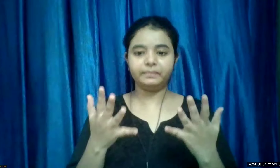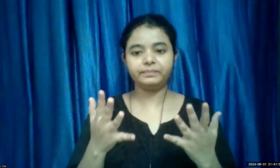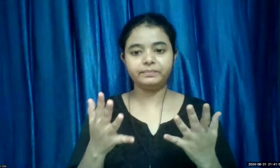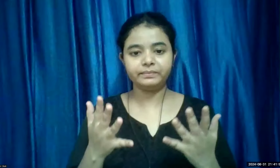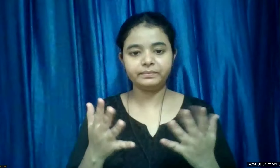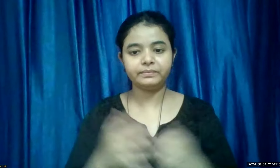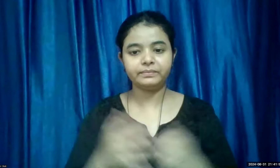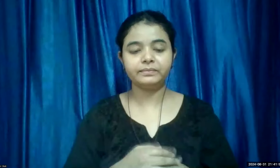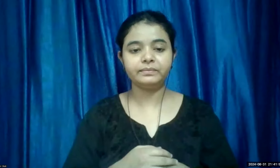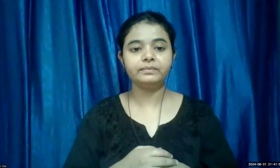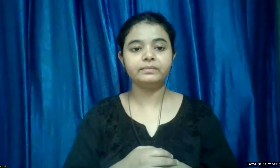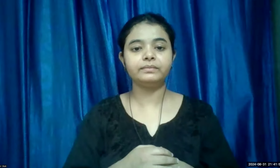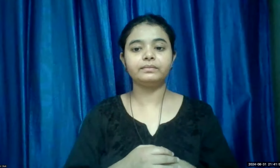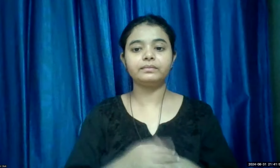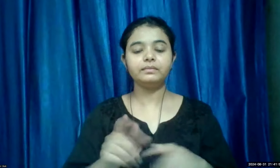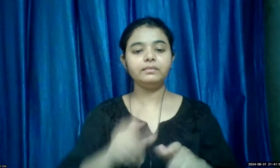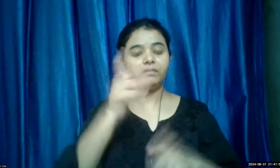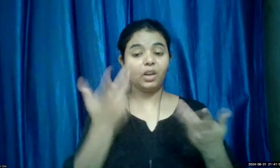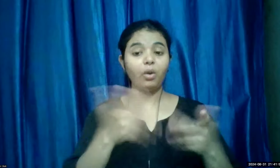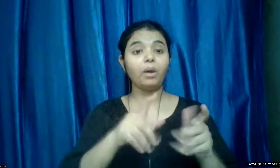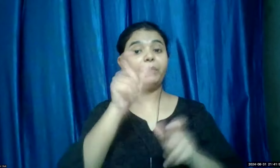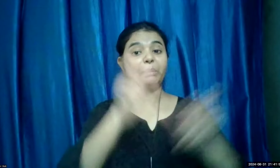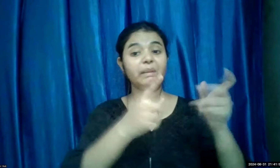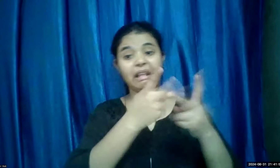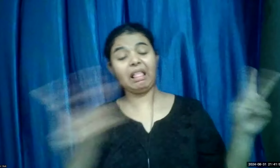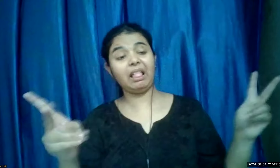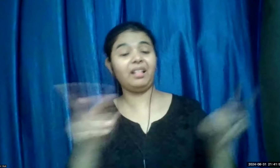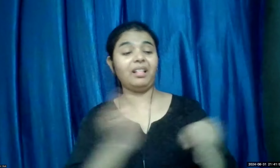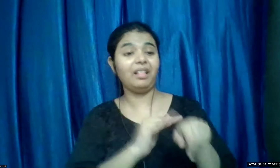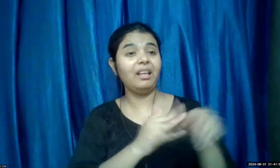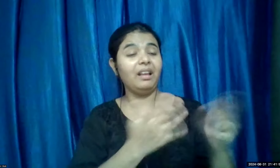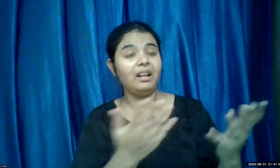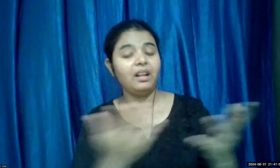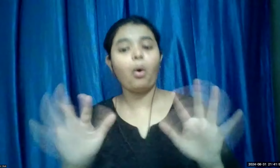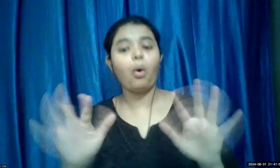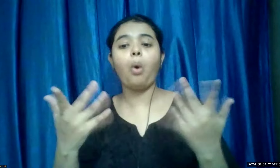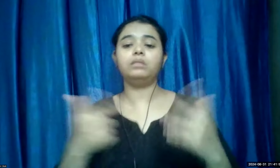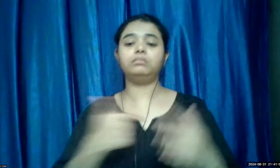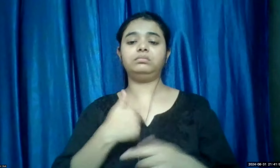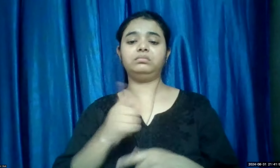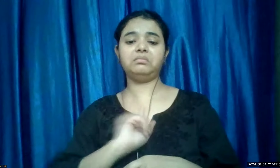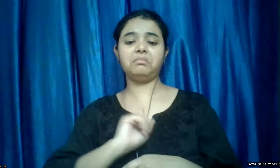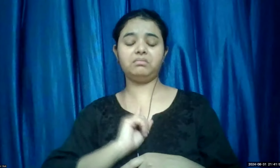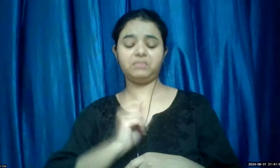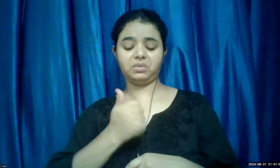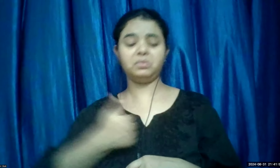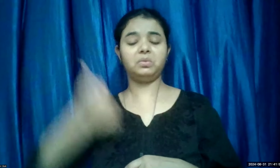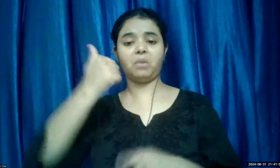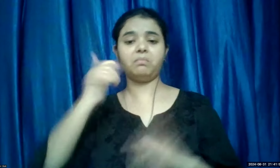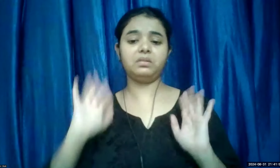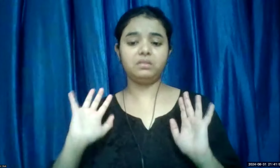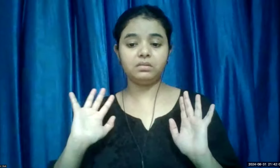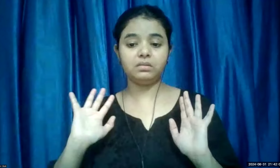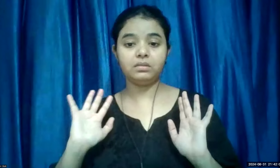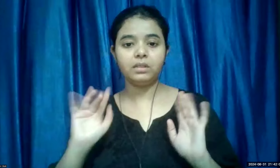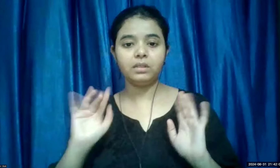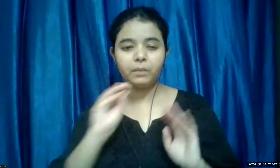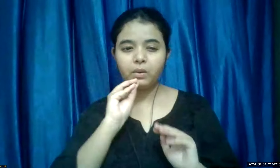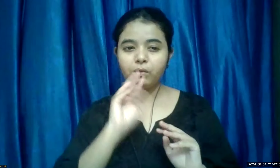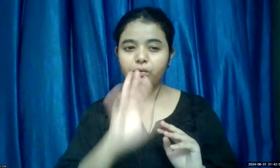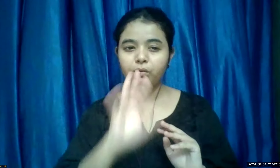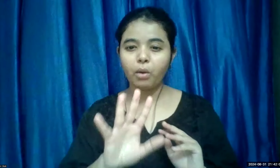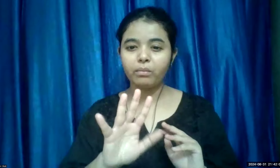तो अलग अलग व्यक्तियों की या तो हम सेवा कर रहे हैं या अपने आप को स्वामी मान के बैठे हैं। और क्या भूल गए हैं, सभी स्वामियों